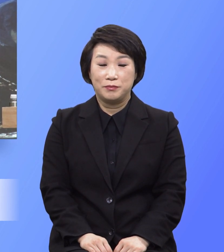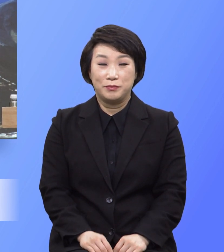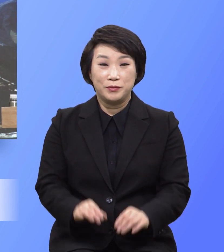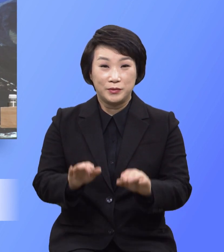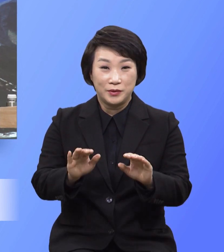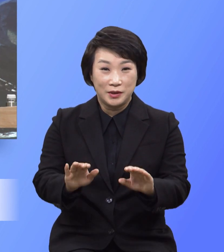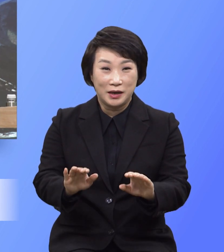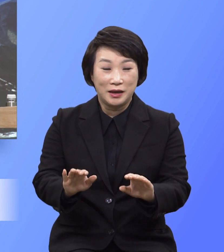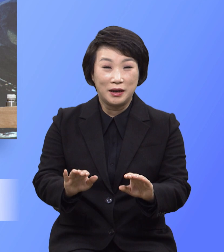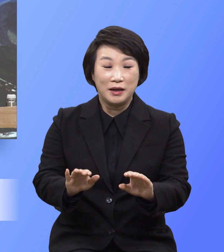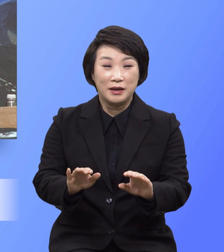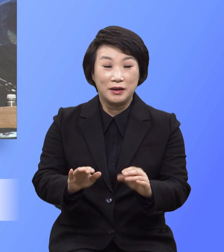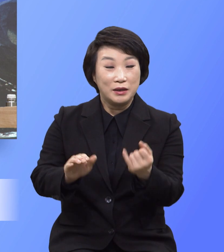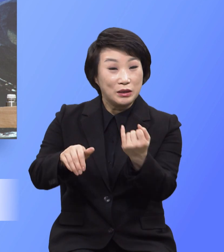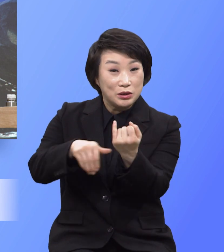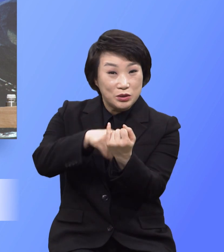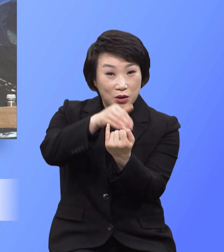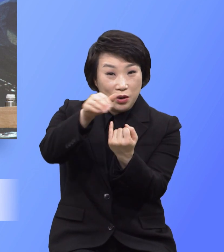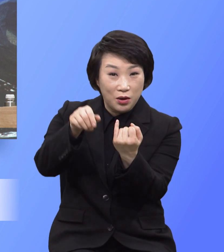처녀가